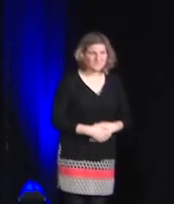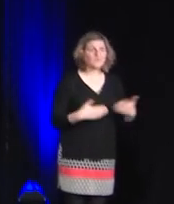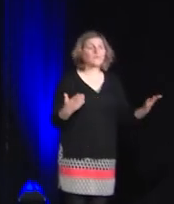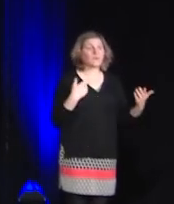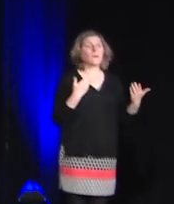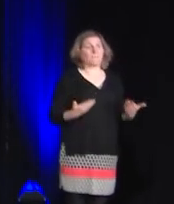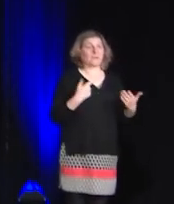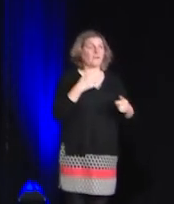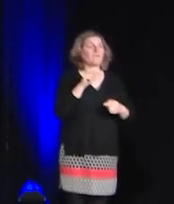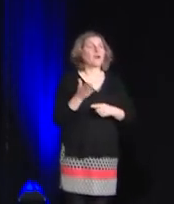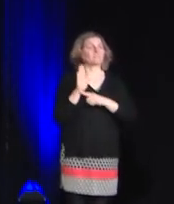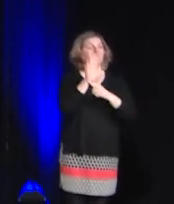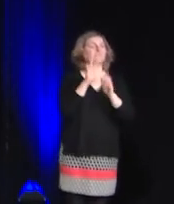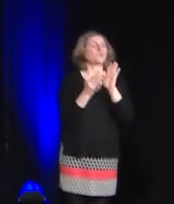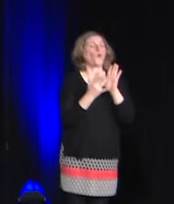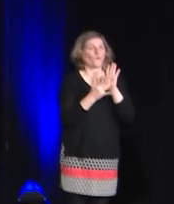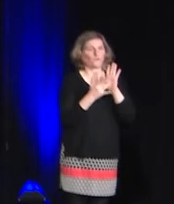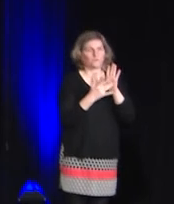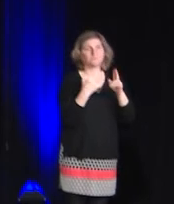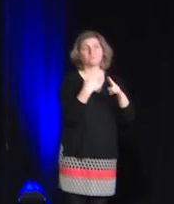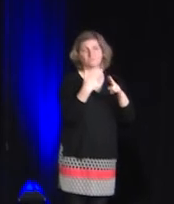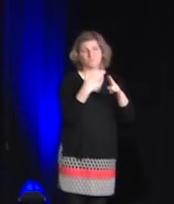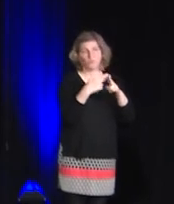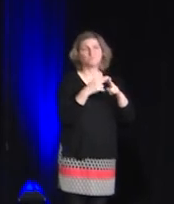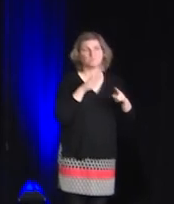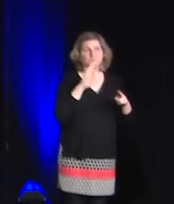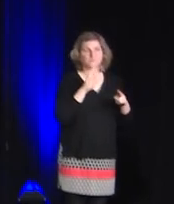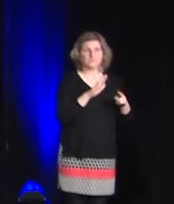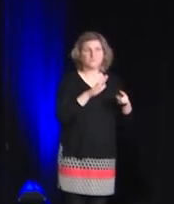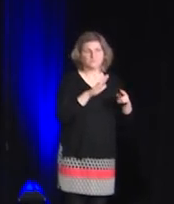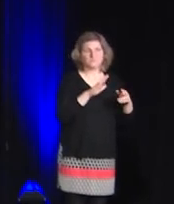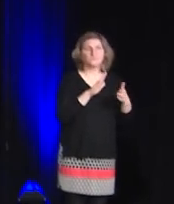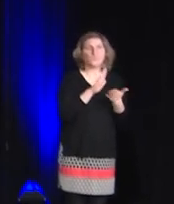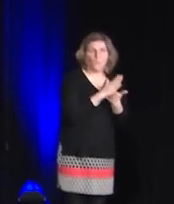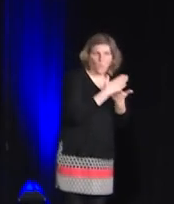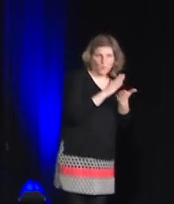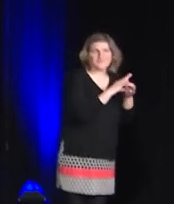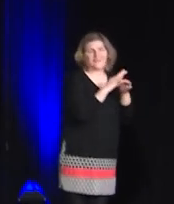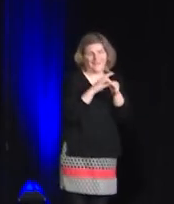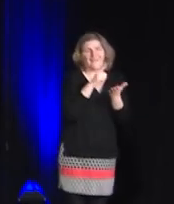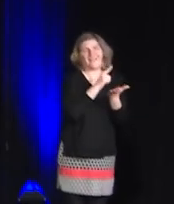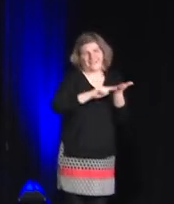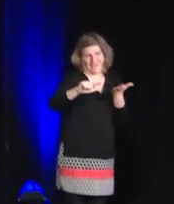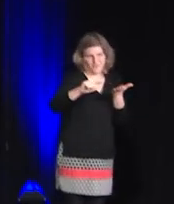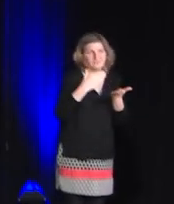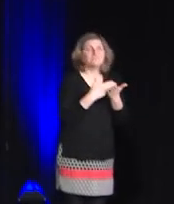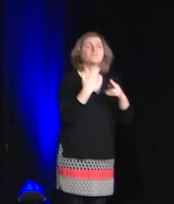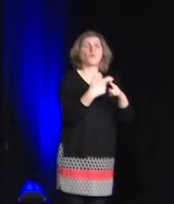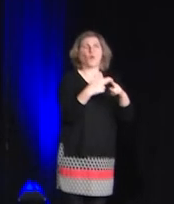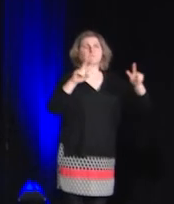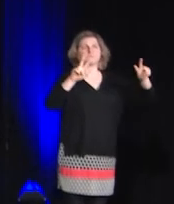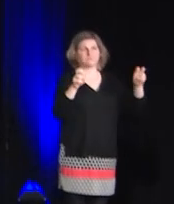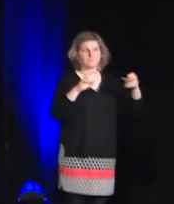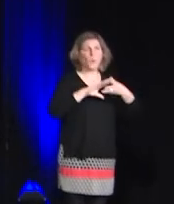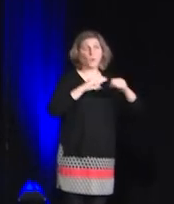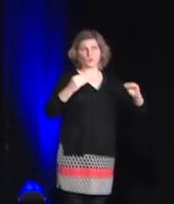Là je vais vous présenter une revue. C'est une revue de poésie et de littérature qui s'appelle Muscles. C'est une revue qui existe